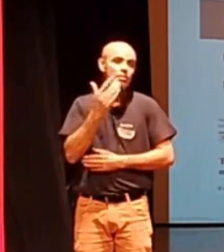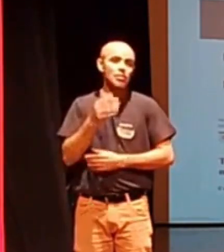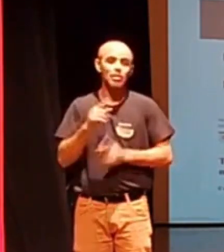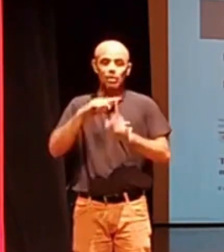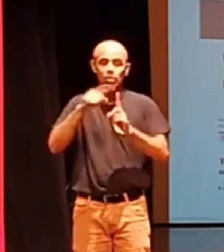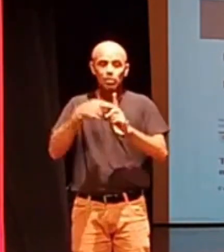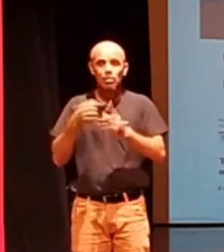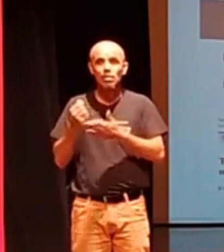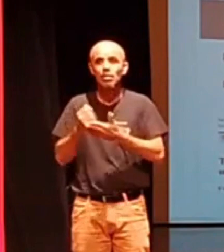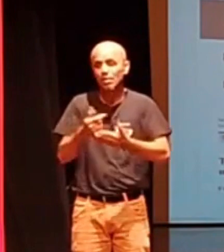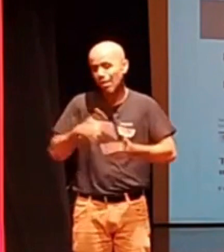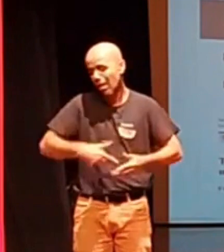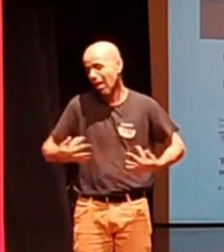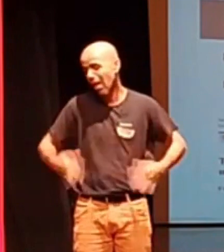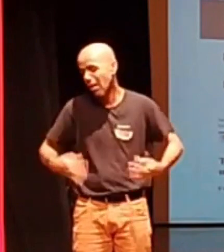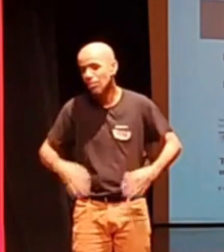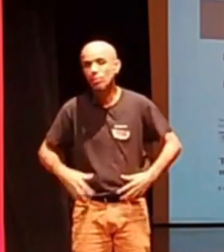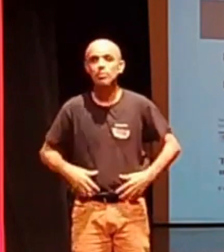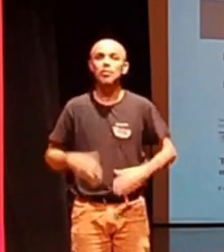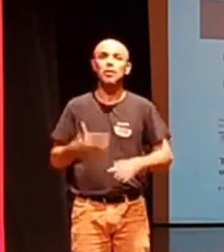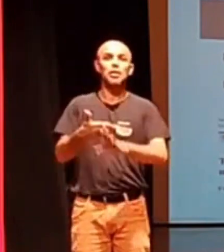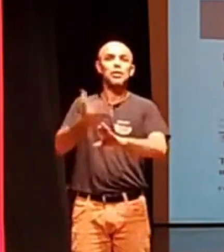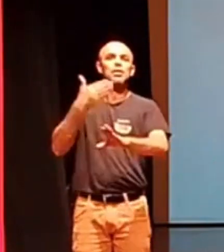gente precisa prevenir essas disfunções.